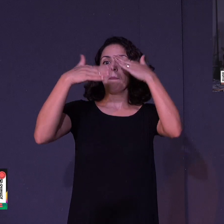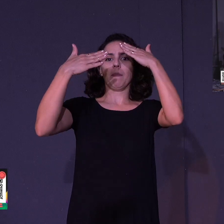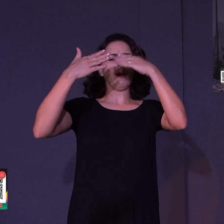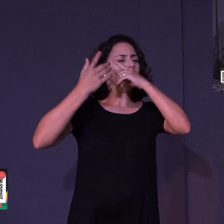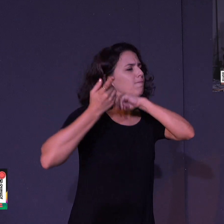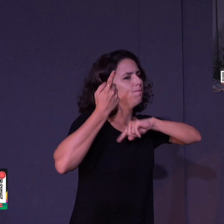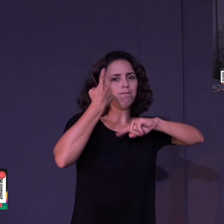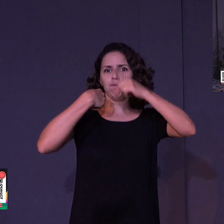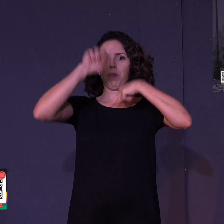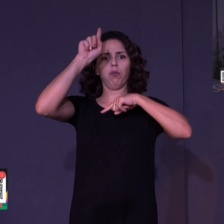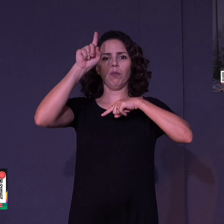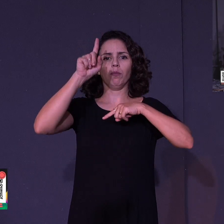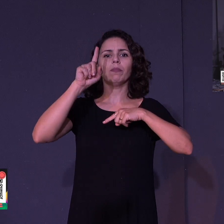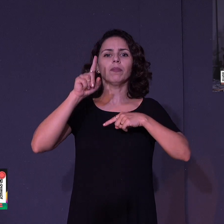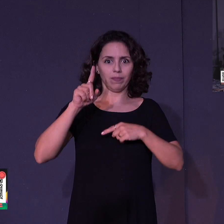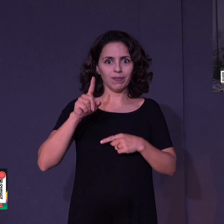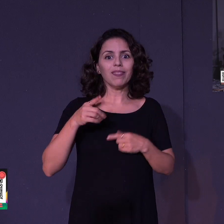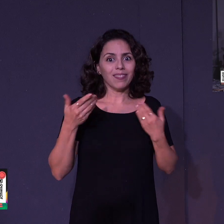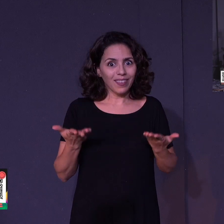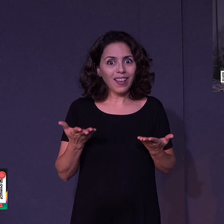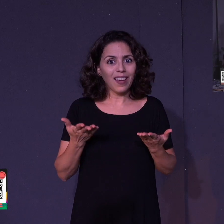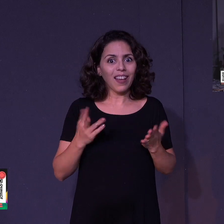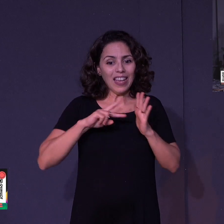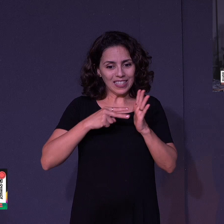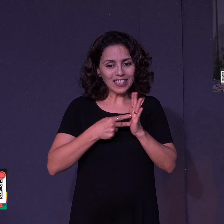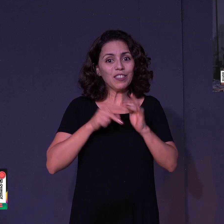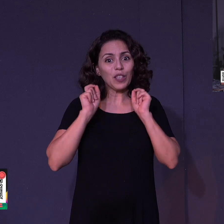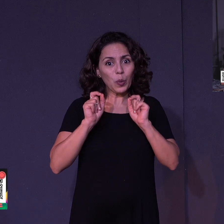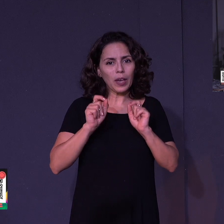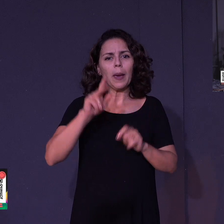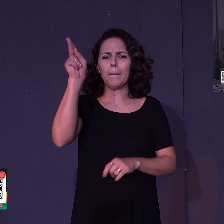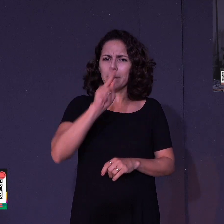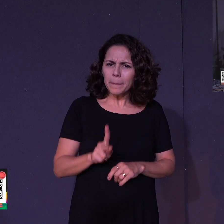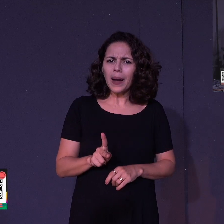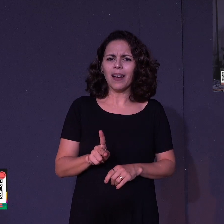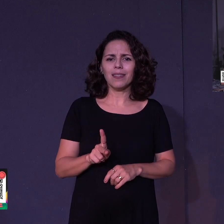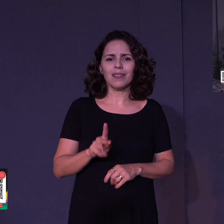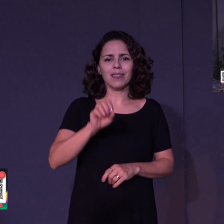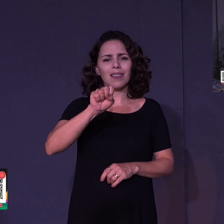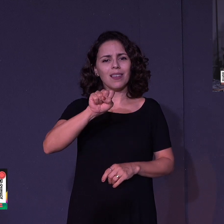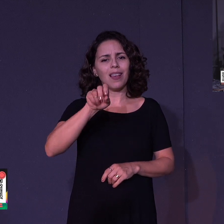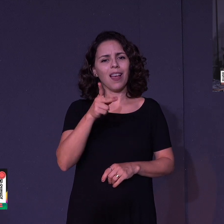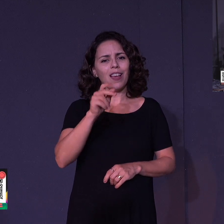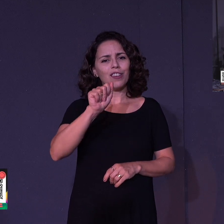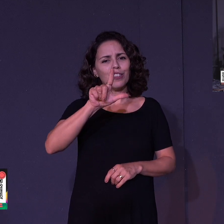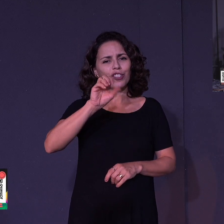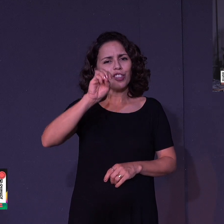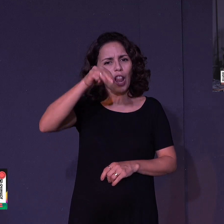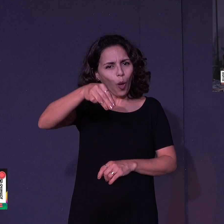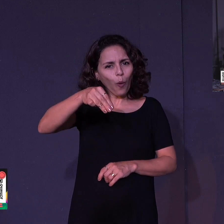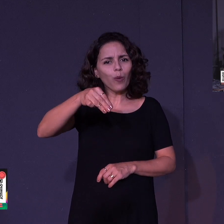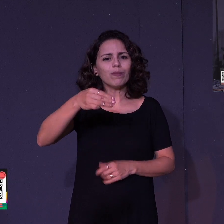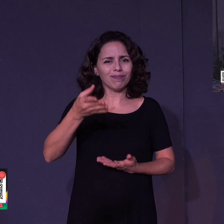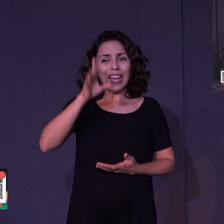Deus quer nos dar. A paz shalom. Meu filho, eu quero lhe dar harmonia, eu quero lhe dar